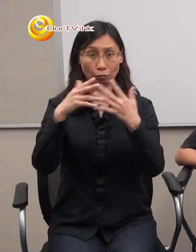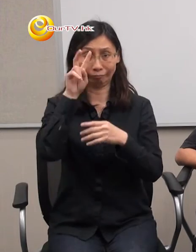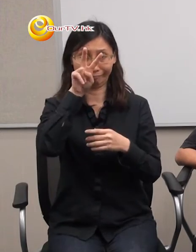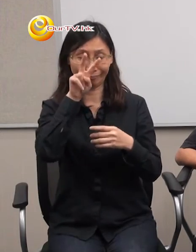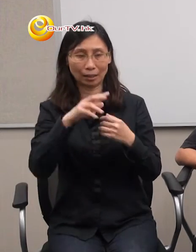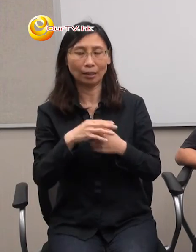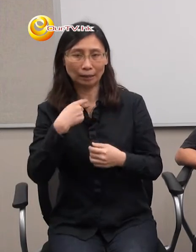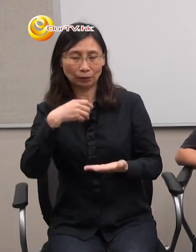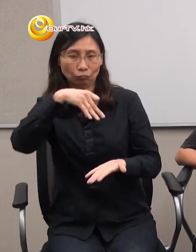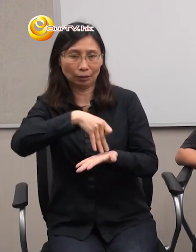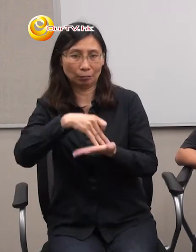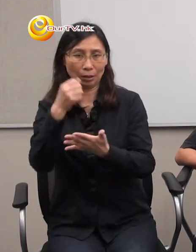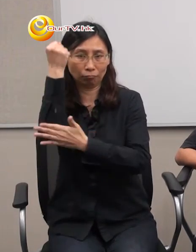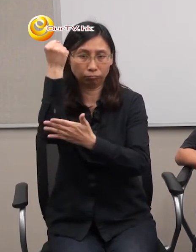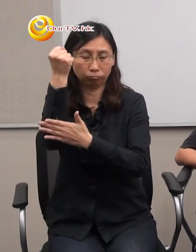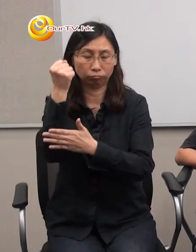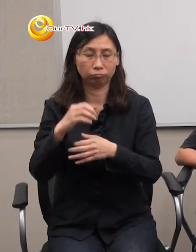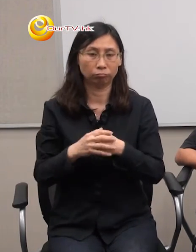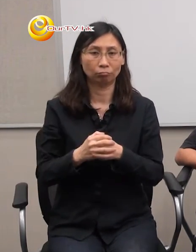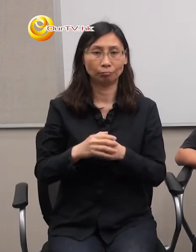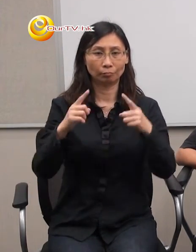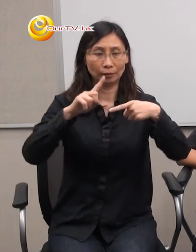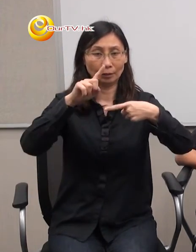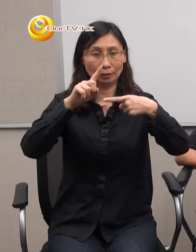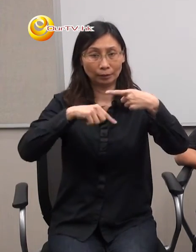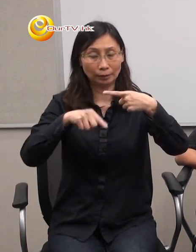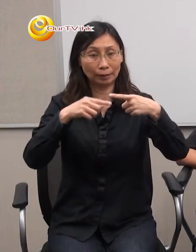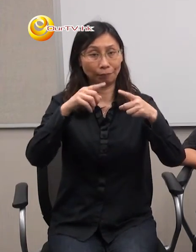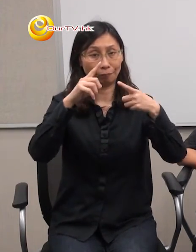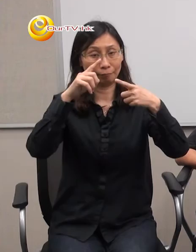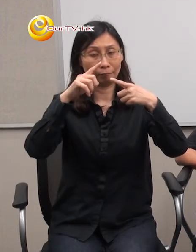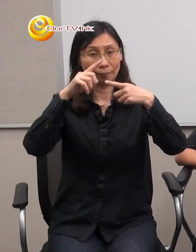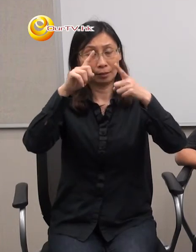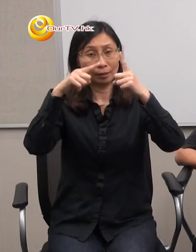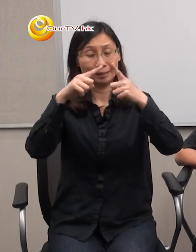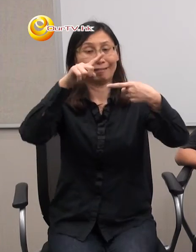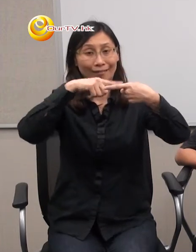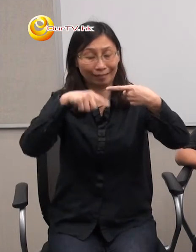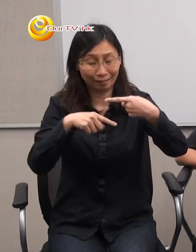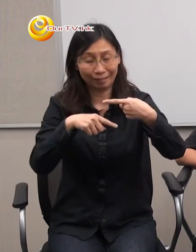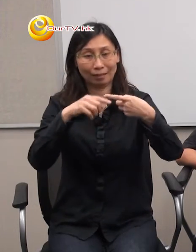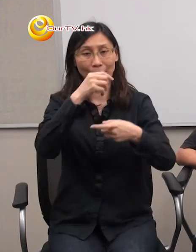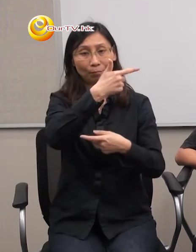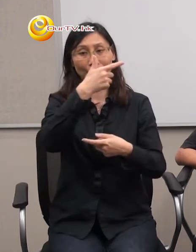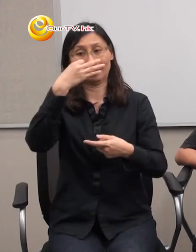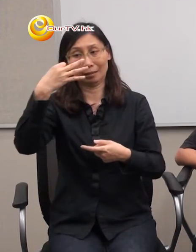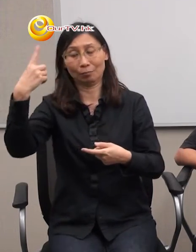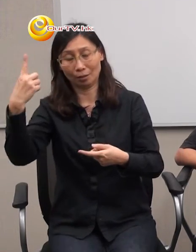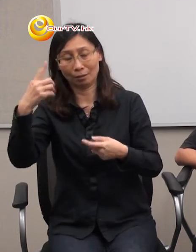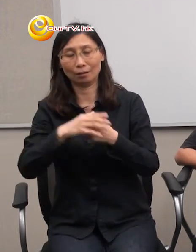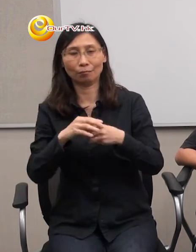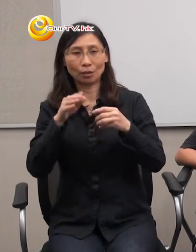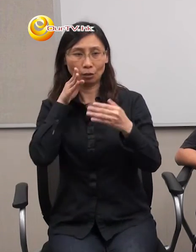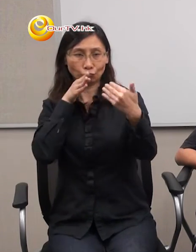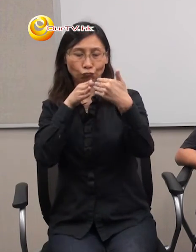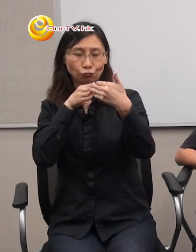即係記住參加呢個抗議呢個人大831。向張德江 說不咯， 說不啦， 即